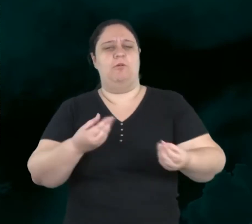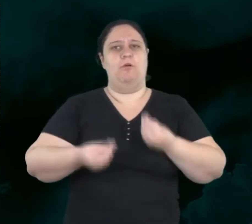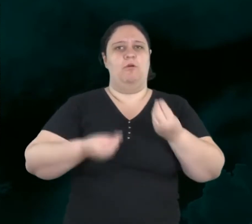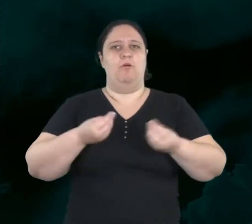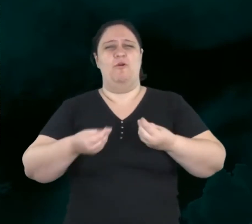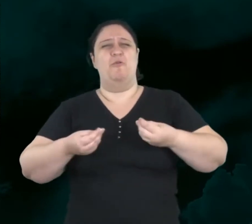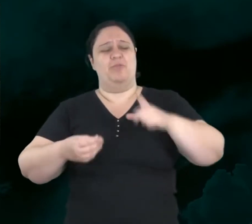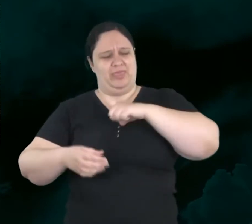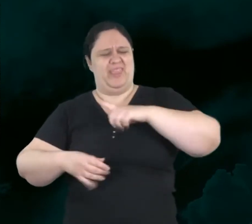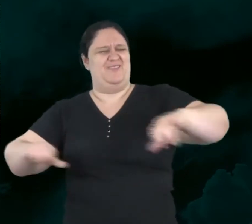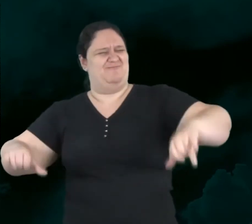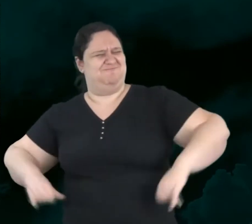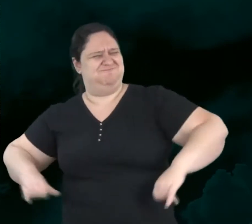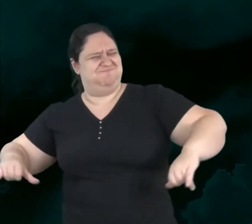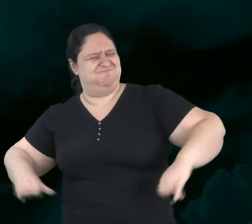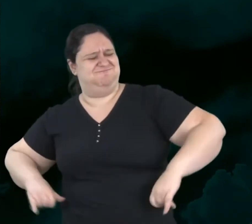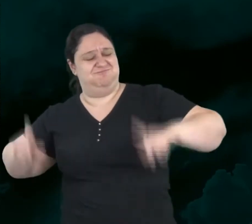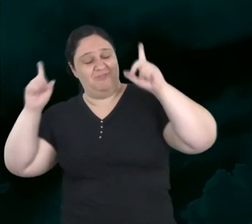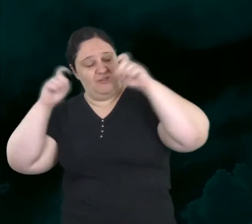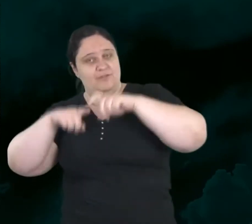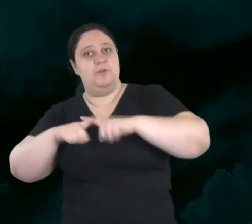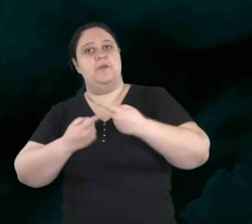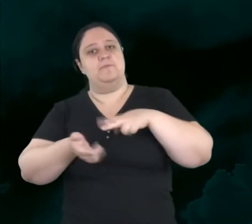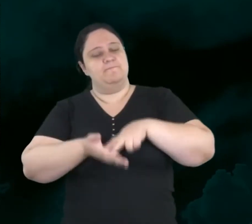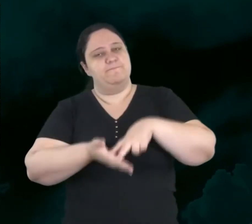sofrimentos, nas lutas. Então, hoje,